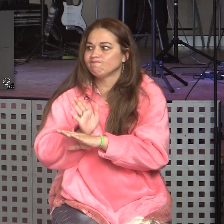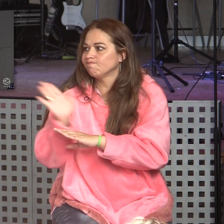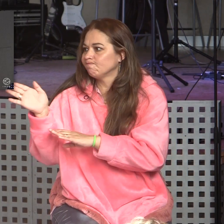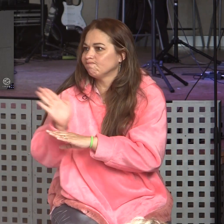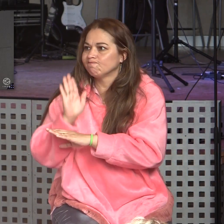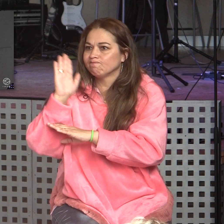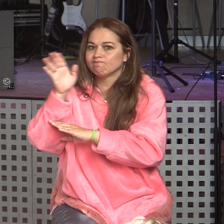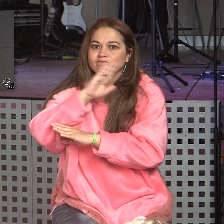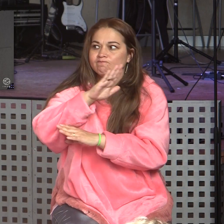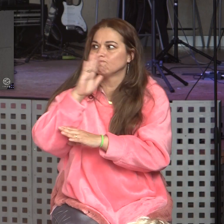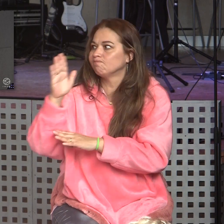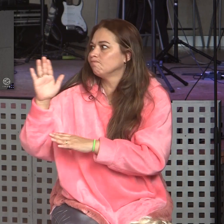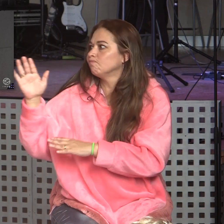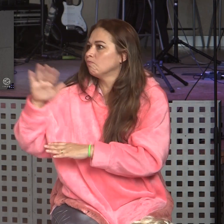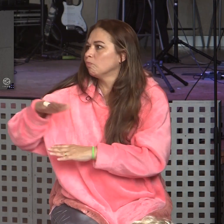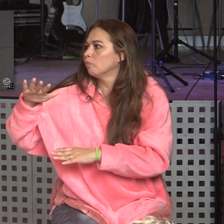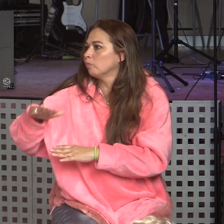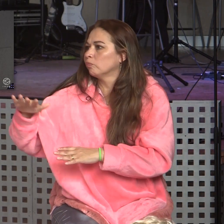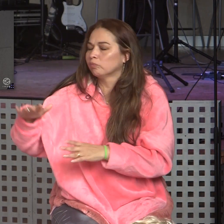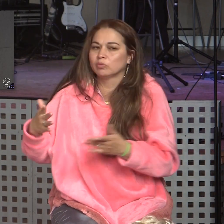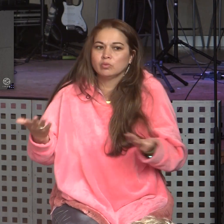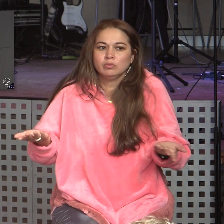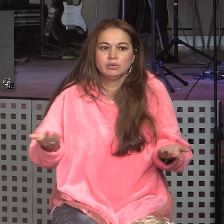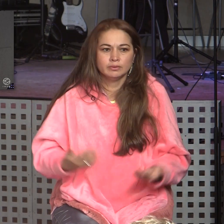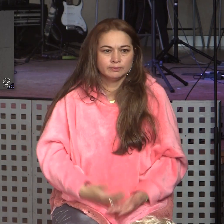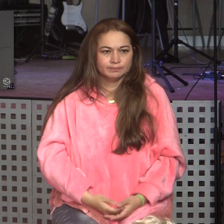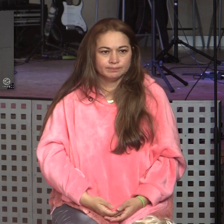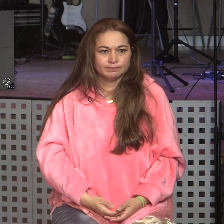gloria. ¿Y qué pasa?